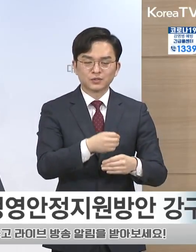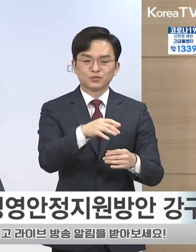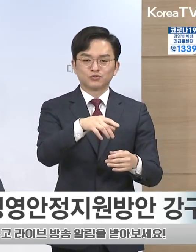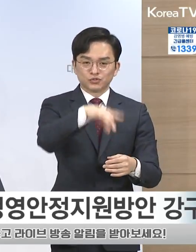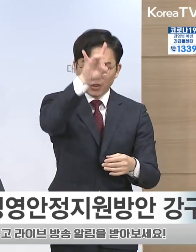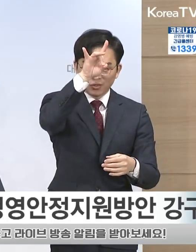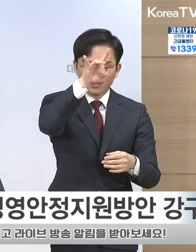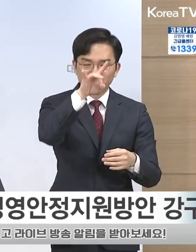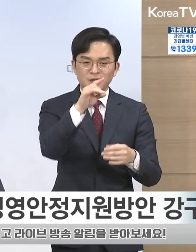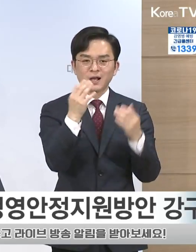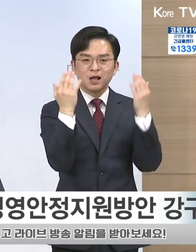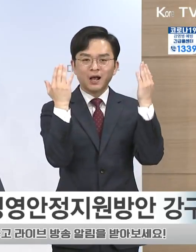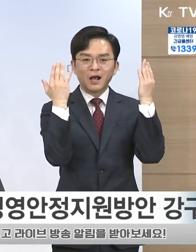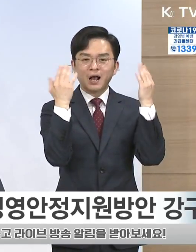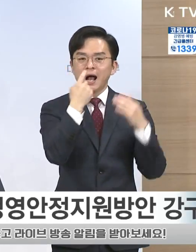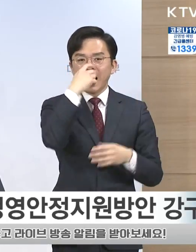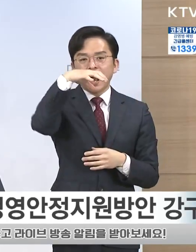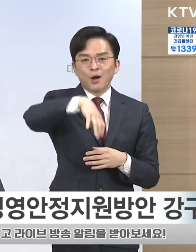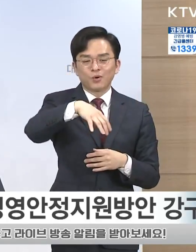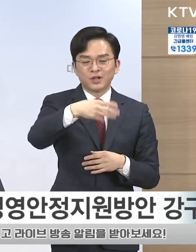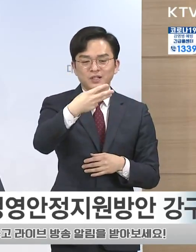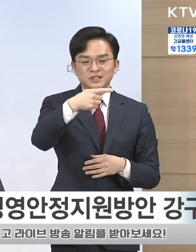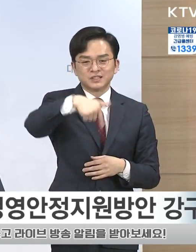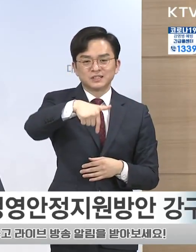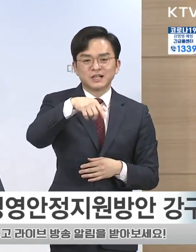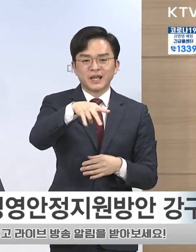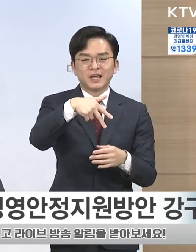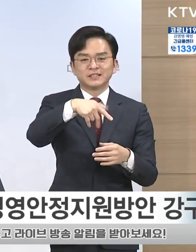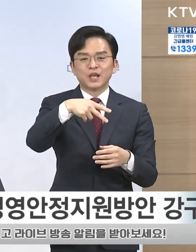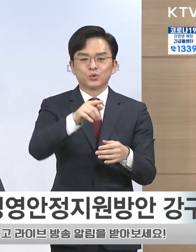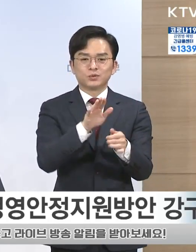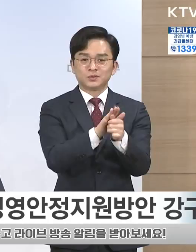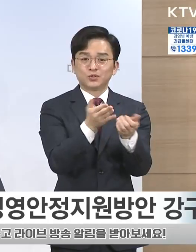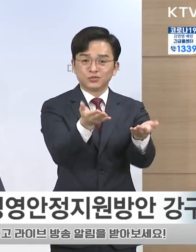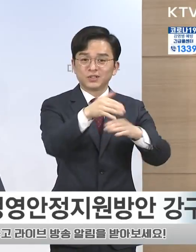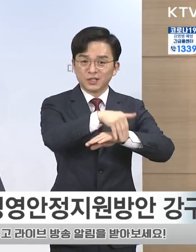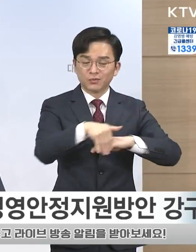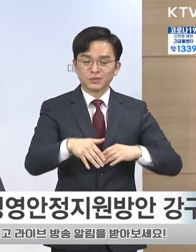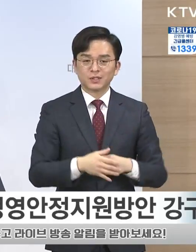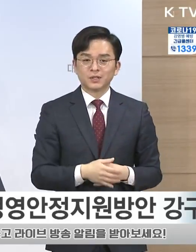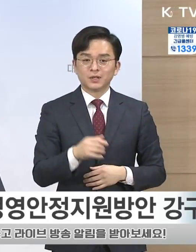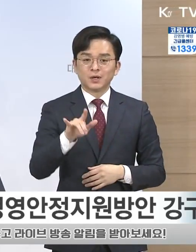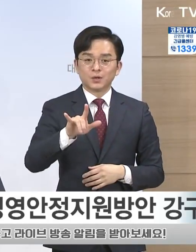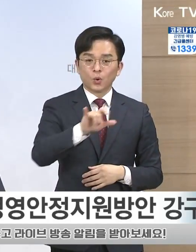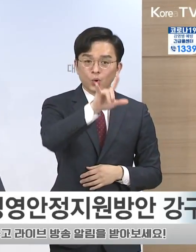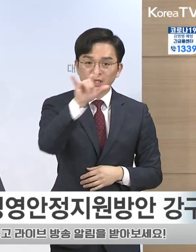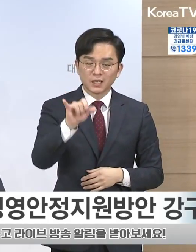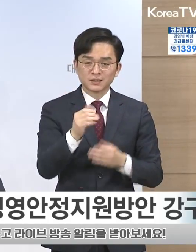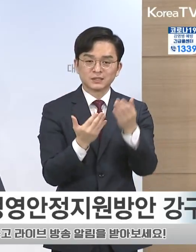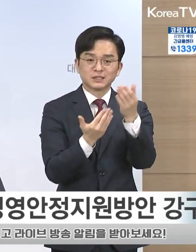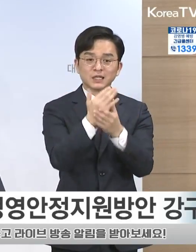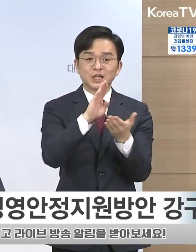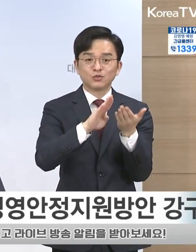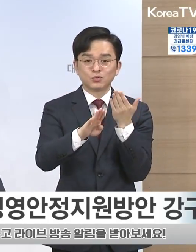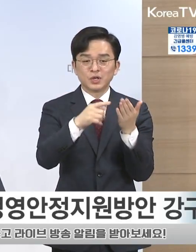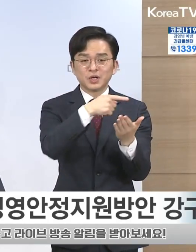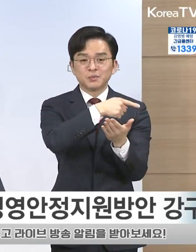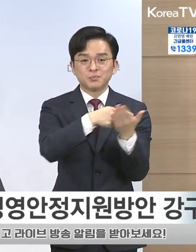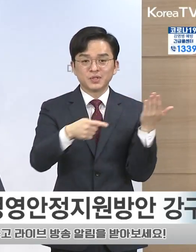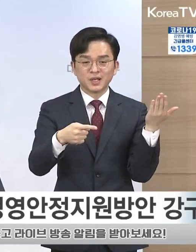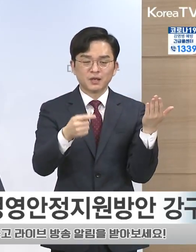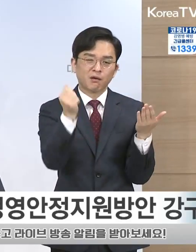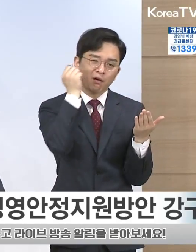개발하여 지원할 예정입니다. 코로나19로 인해 영업 피해를 입은 학원들이